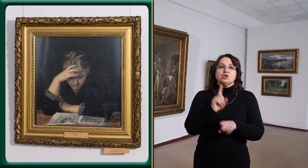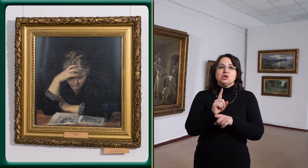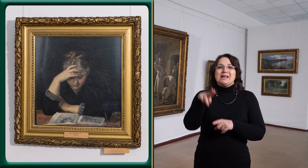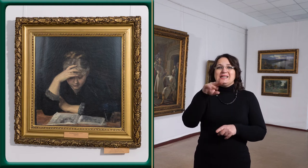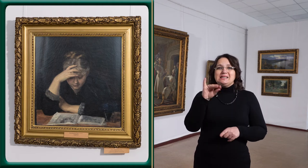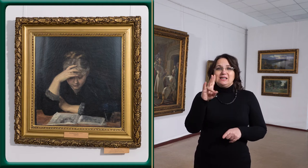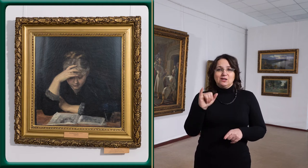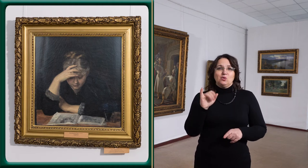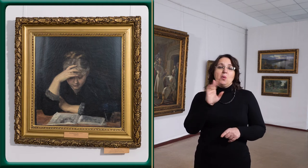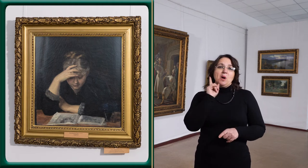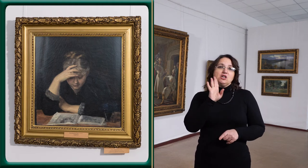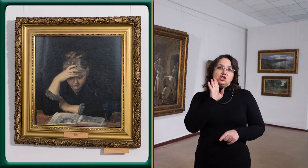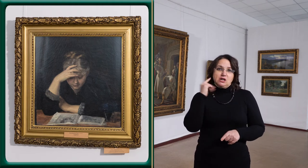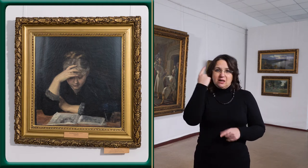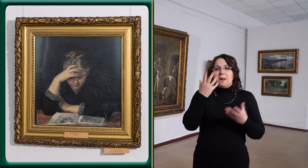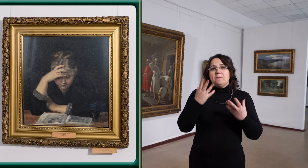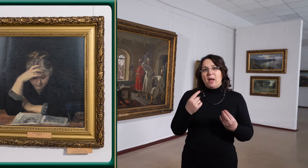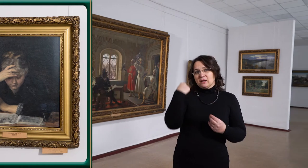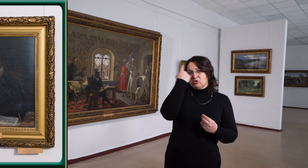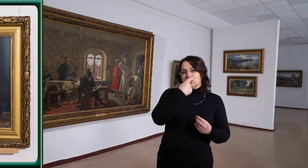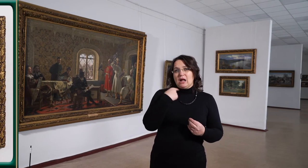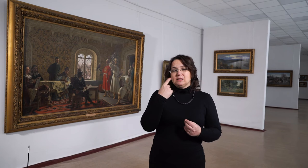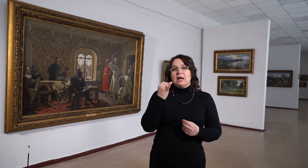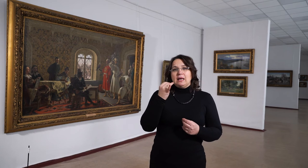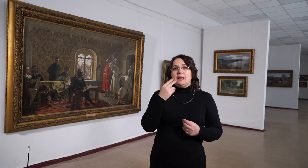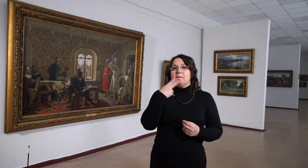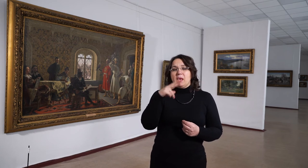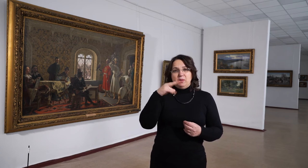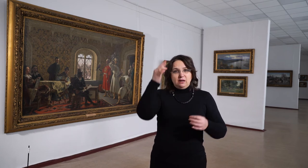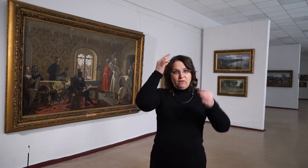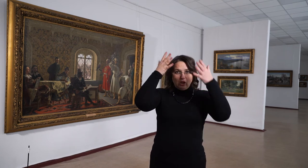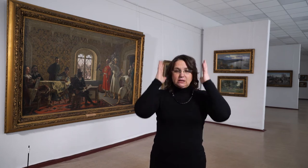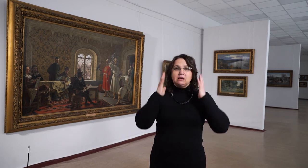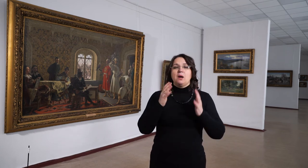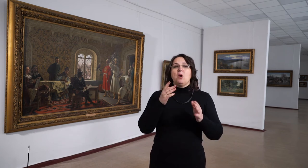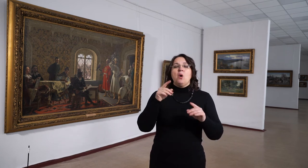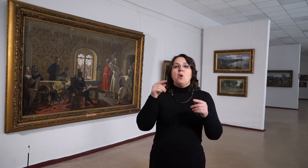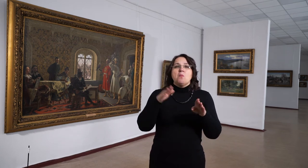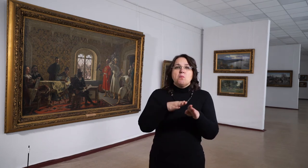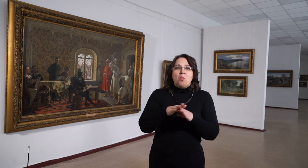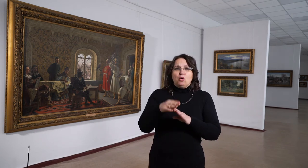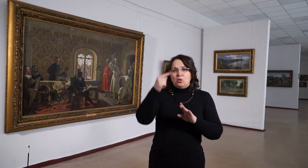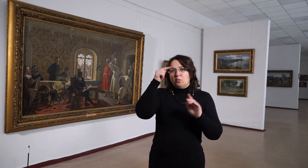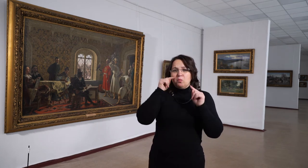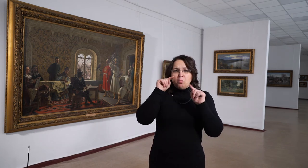молодую женщину с мягкими чертами лица и пепельными волосами, полностью погруженную в увлекательное чтение